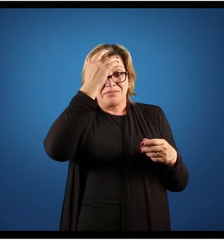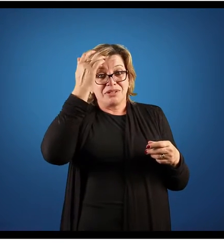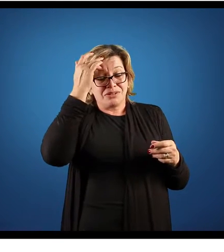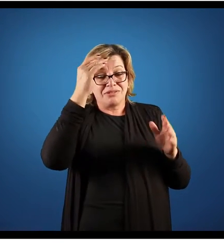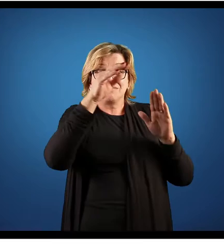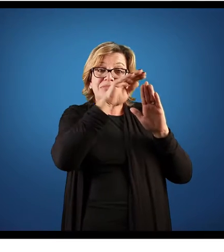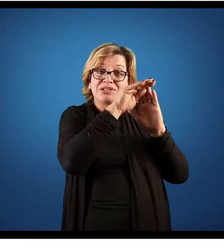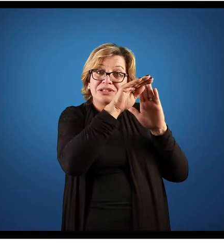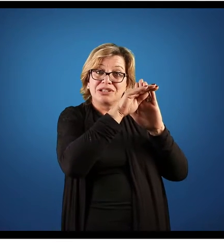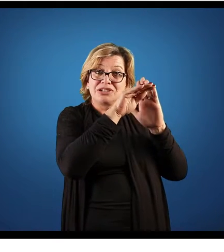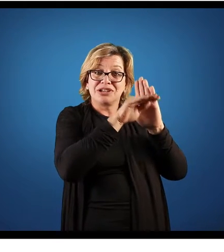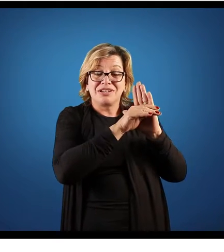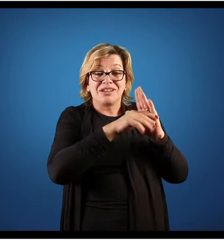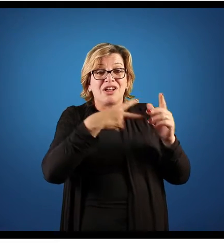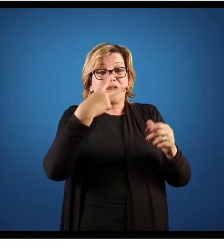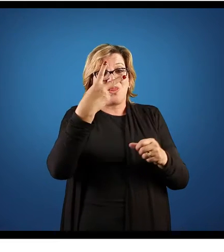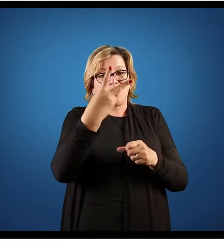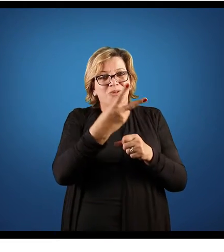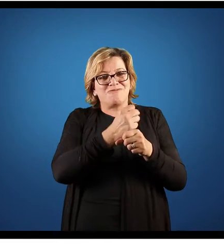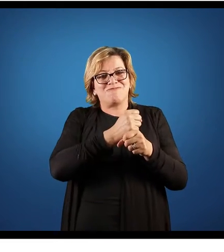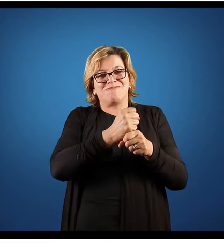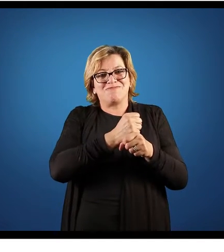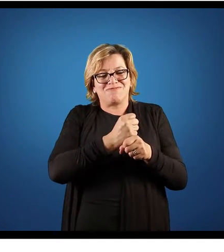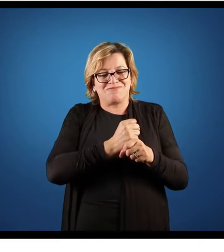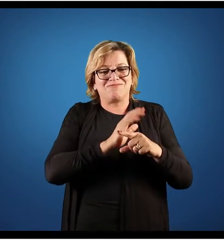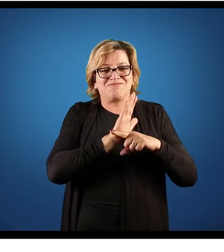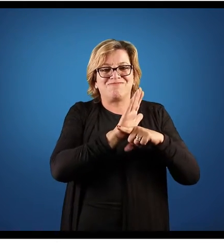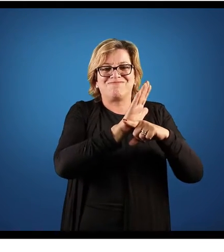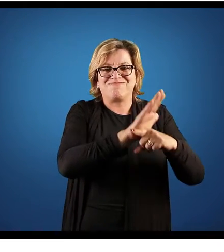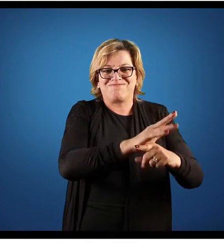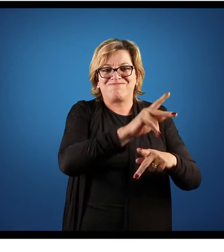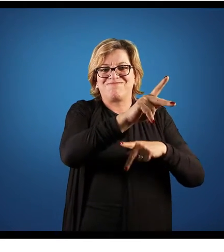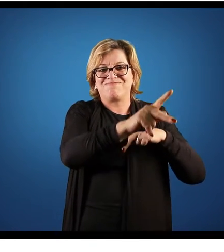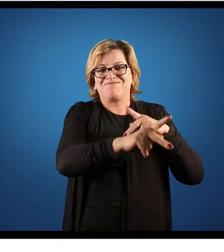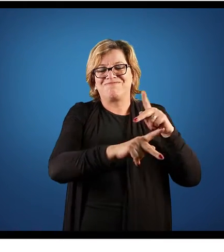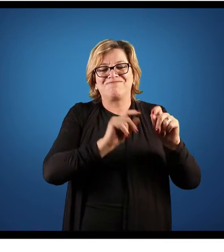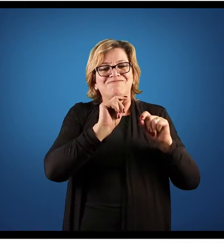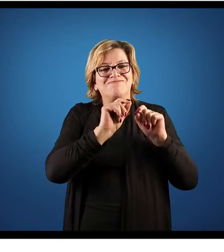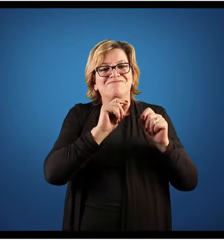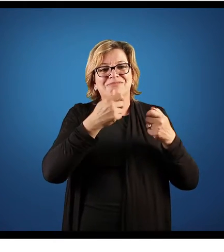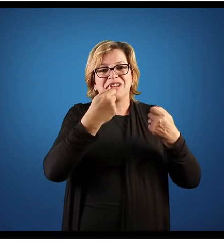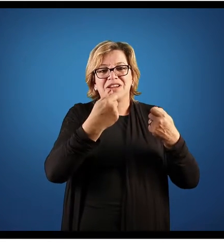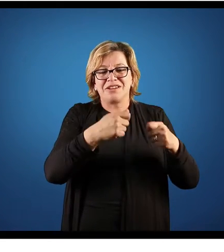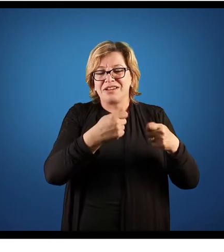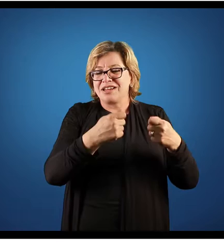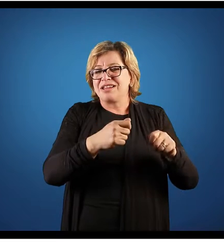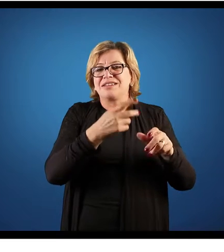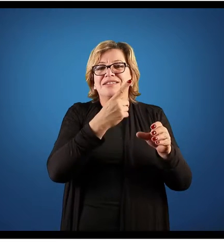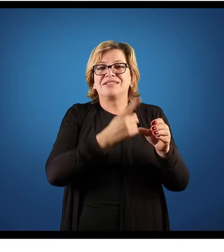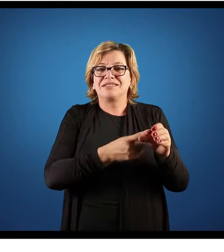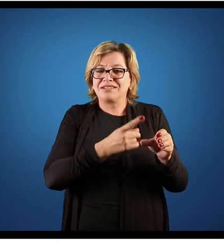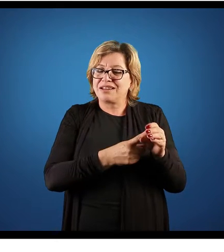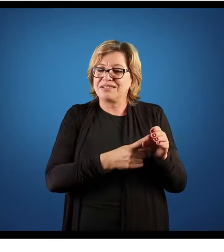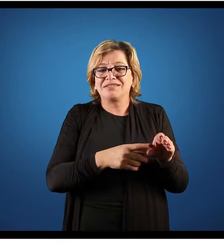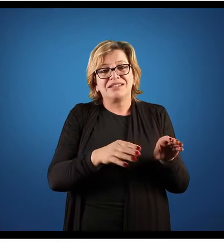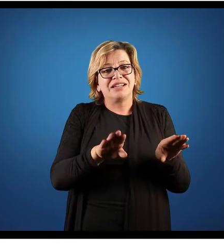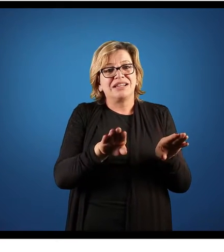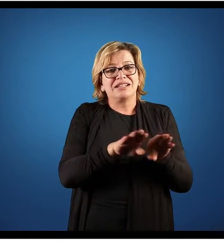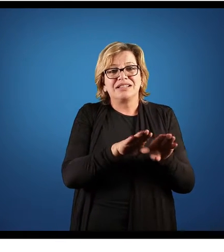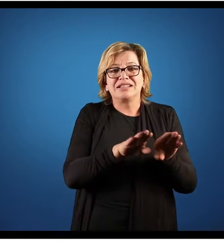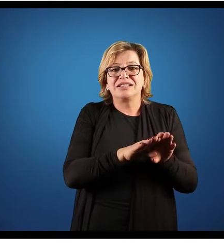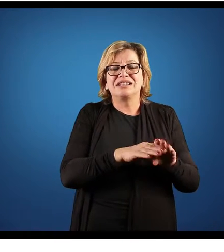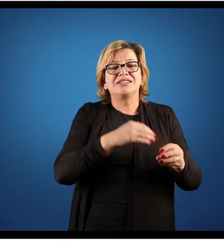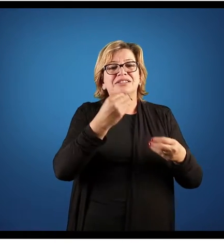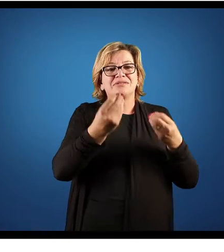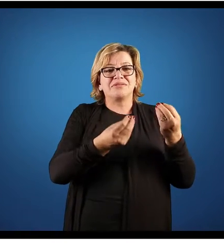no mínimo é de dois anos pra atender às necessidades das cidades como tudo no exemplo de uma prefeitura e possa justamente